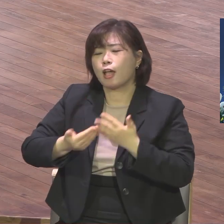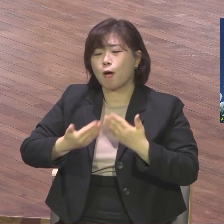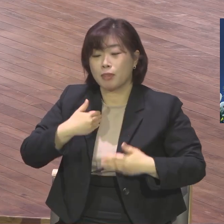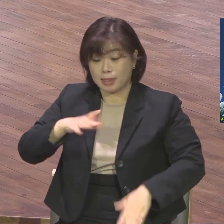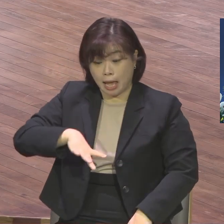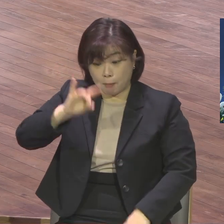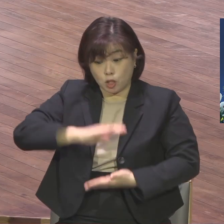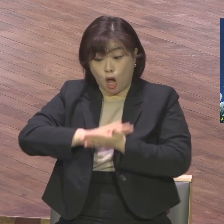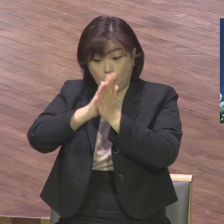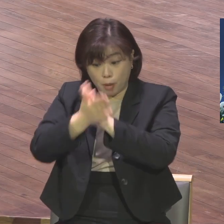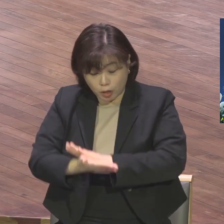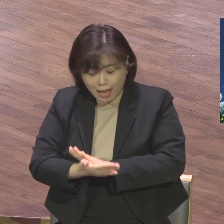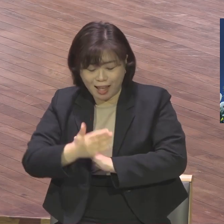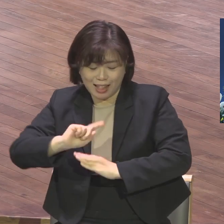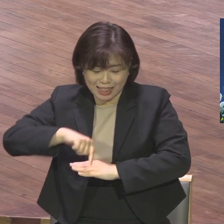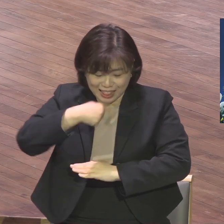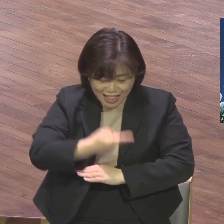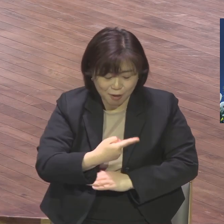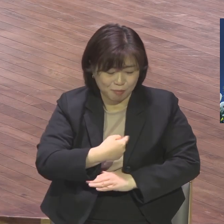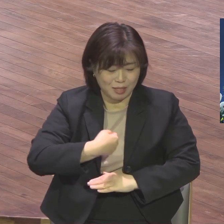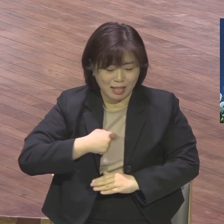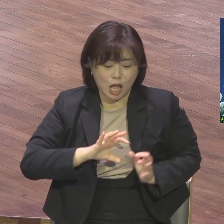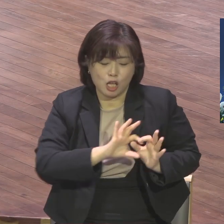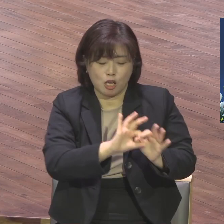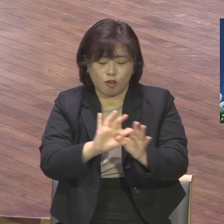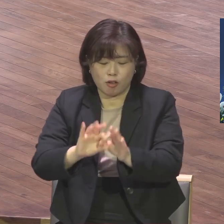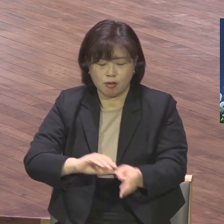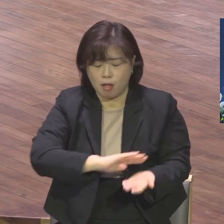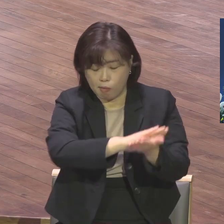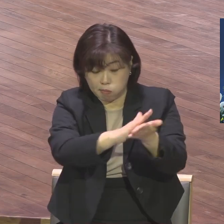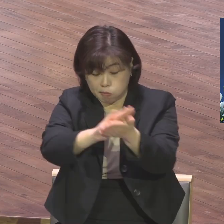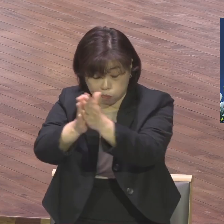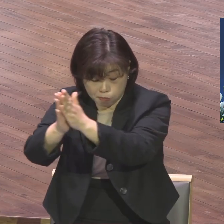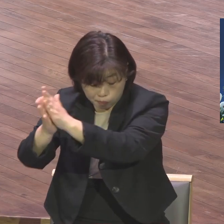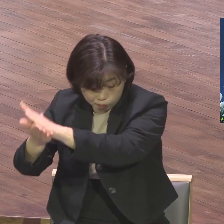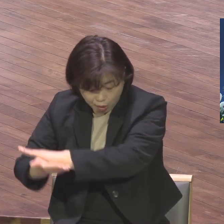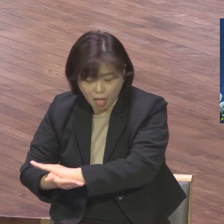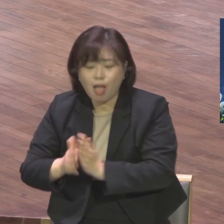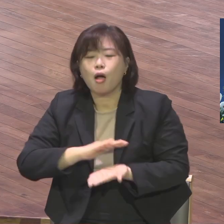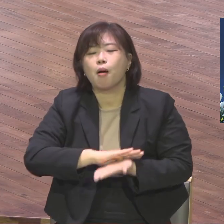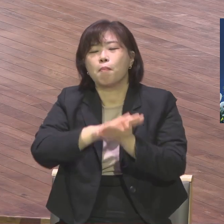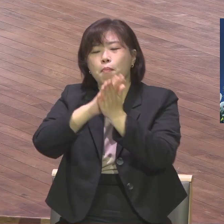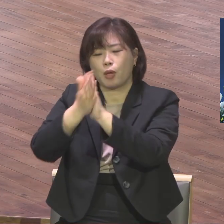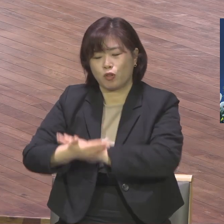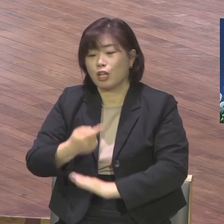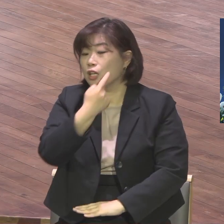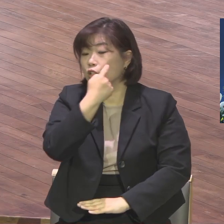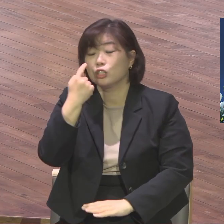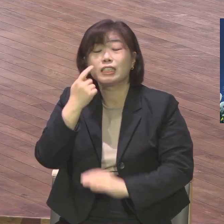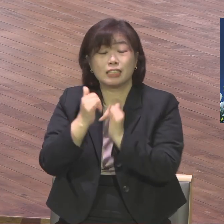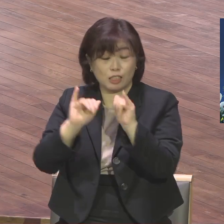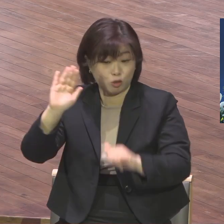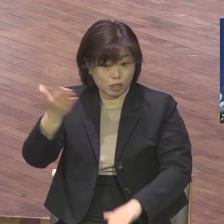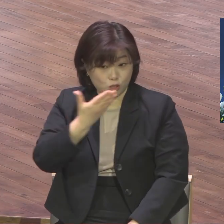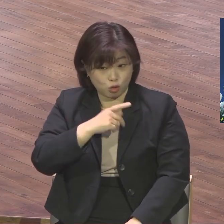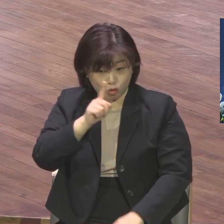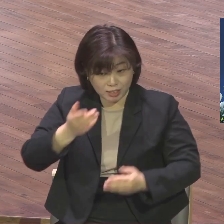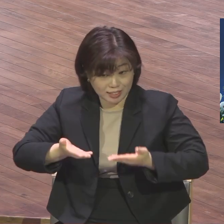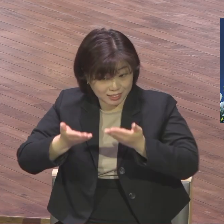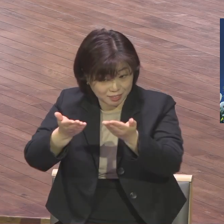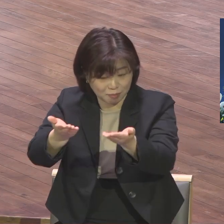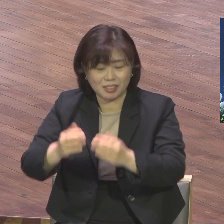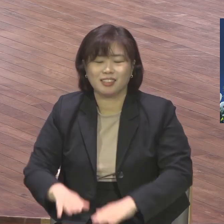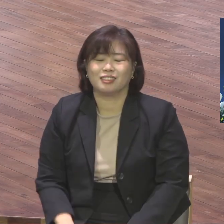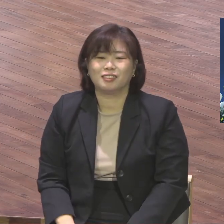아멘. 그래서 변화의 증인들 다 되시기를 주님으로 축복합니다. 기도합시다. 아버지 하나님, 영계